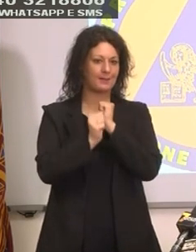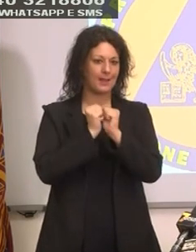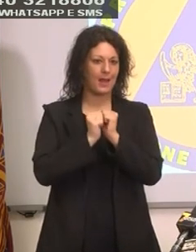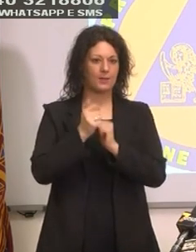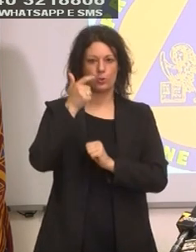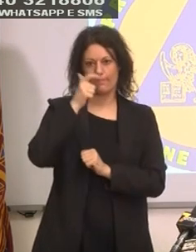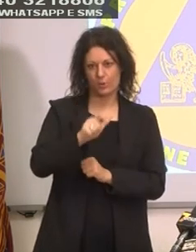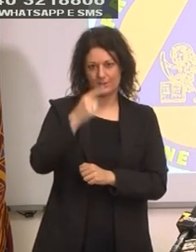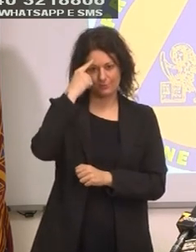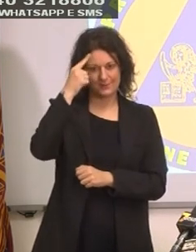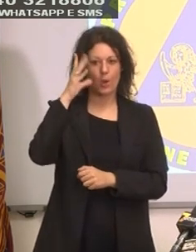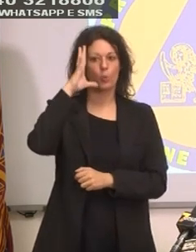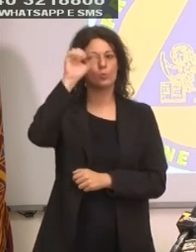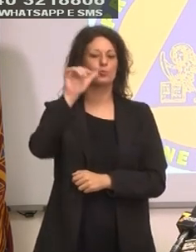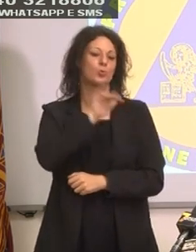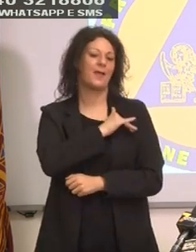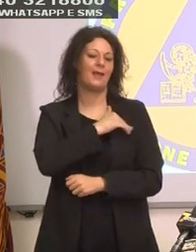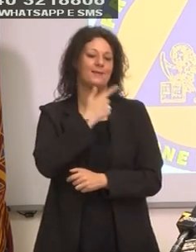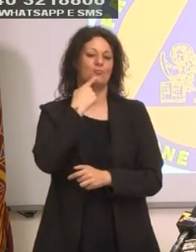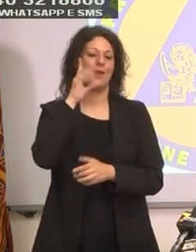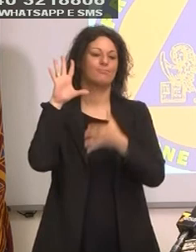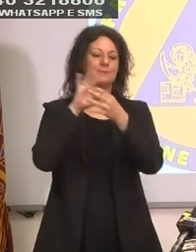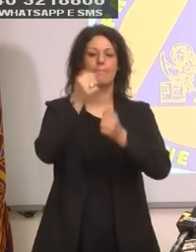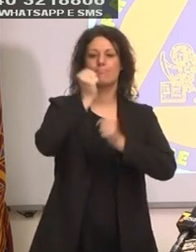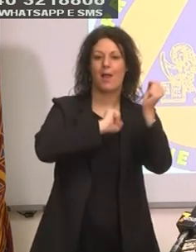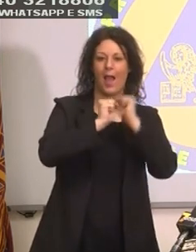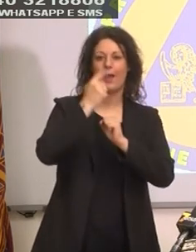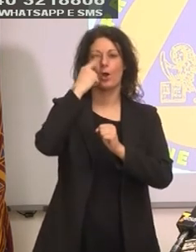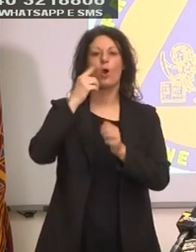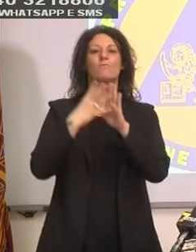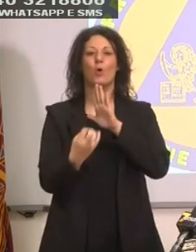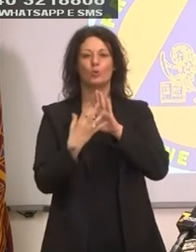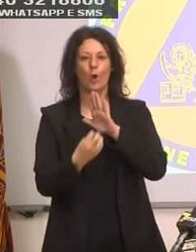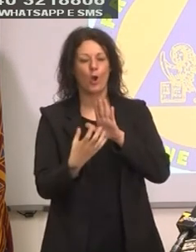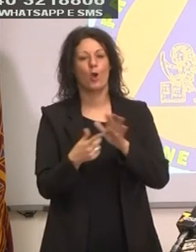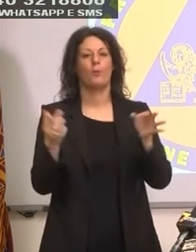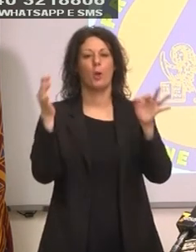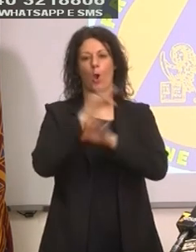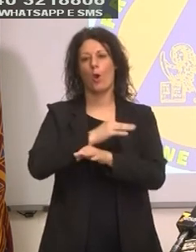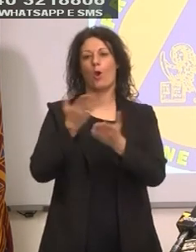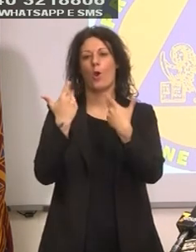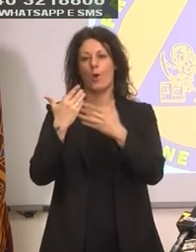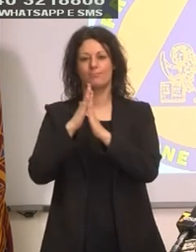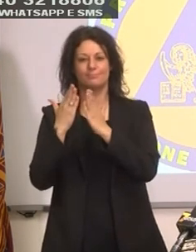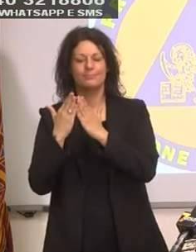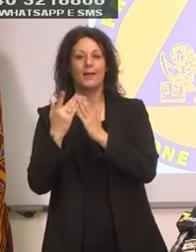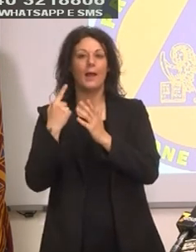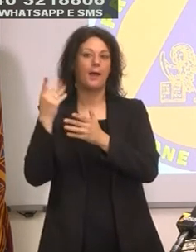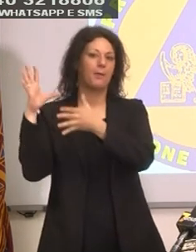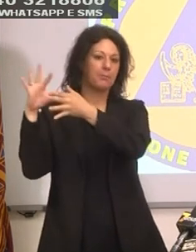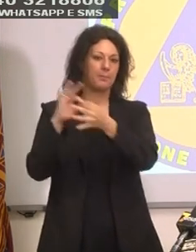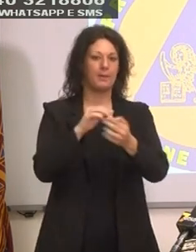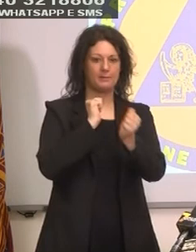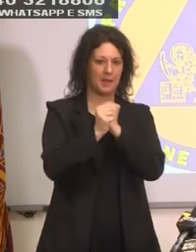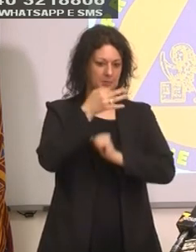tavole calde, le copisterie, le cartolerie, eccetera. Dall'altro lato, sempre